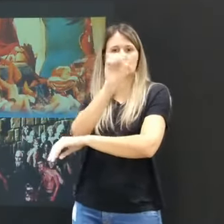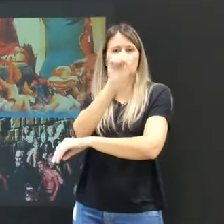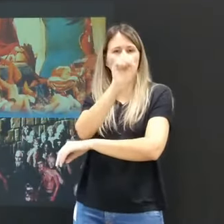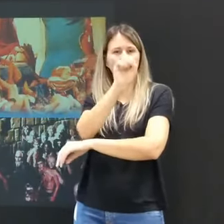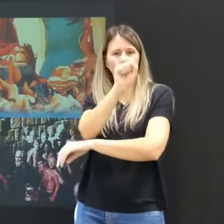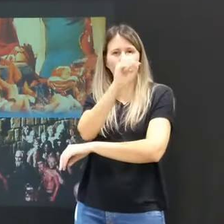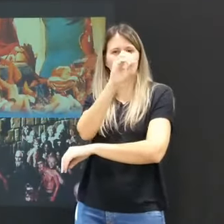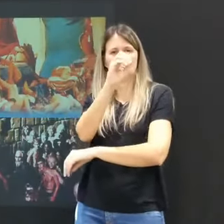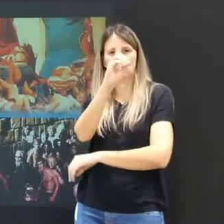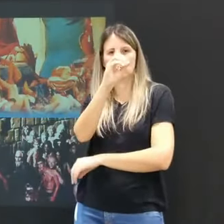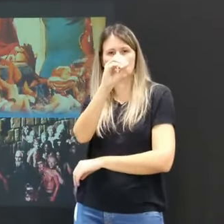Mas